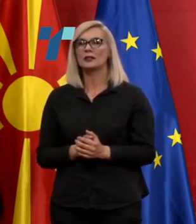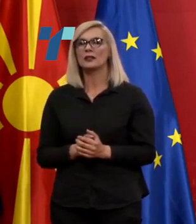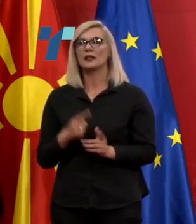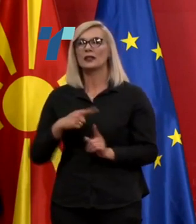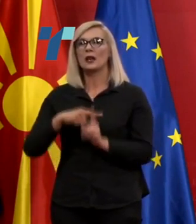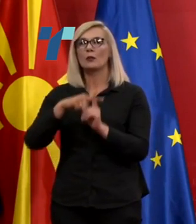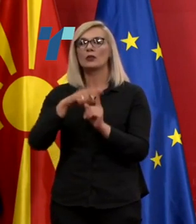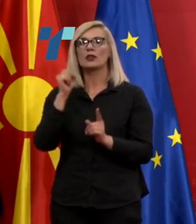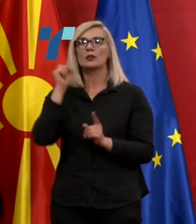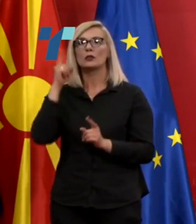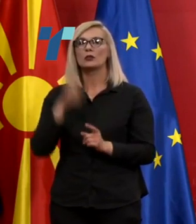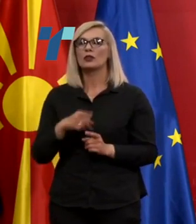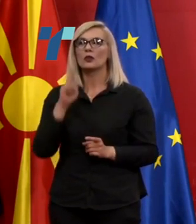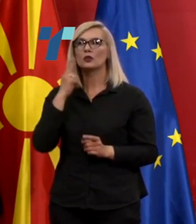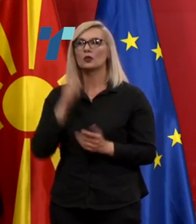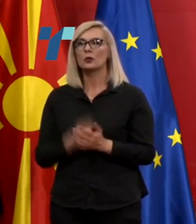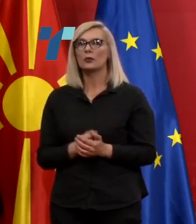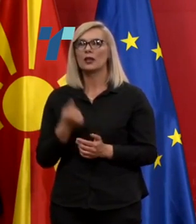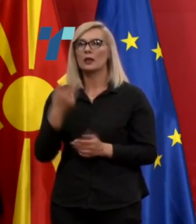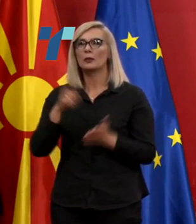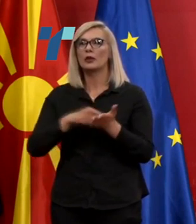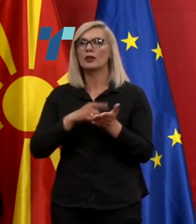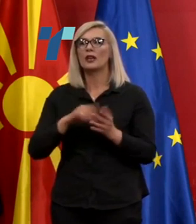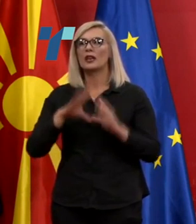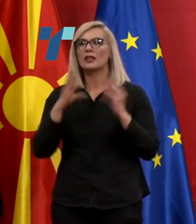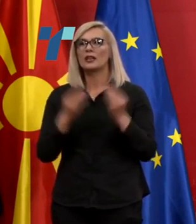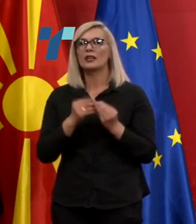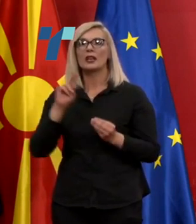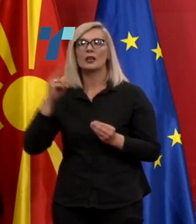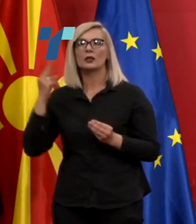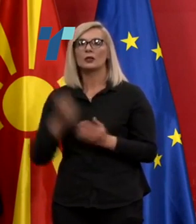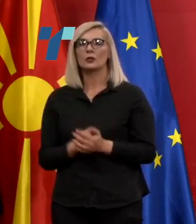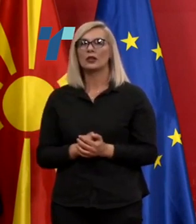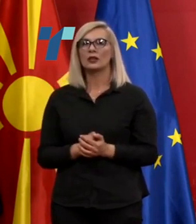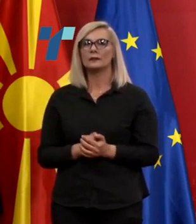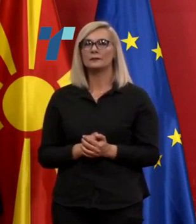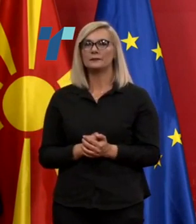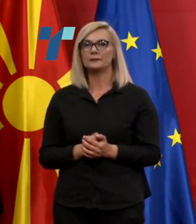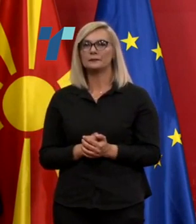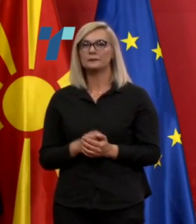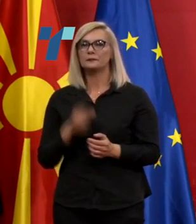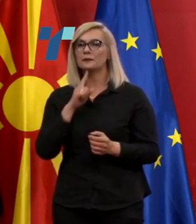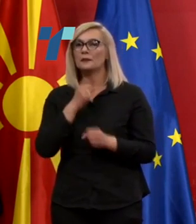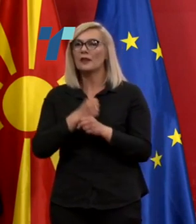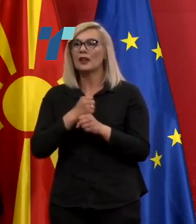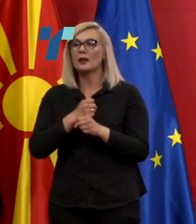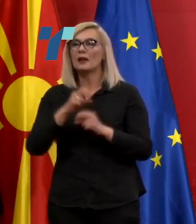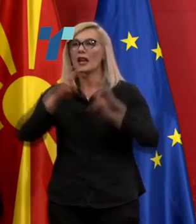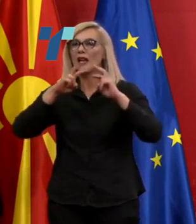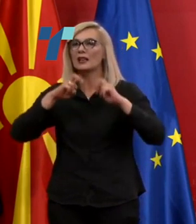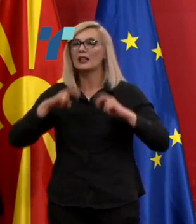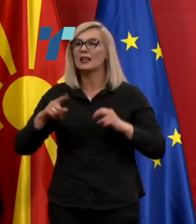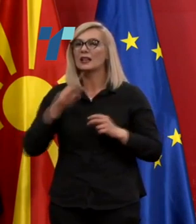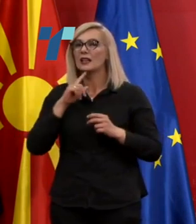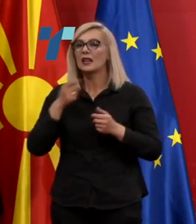позитивни случаи од вкупниот број на тестови, сите овие други параметри во основа на кои што работи и анализира и носи